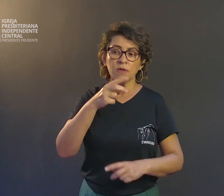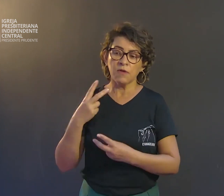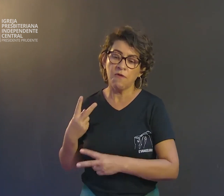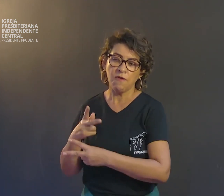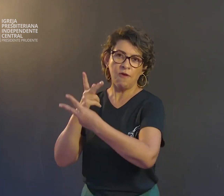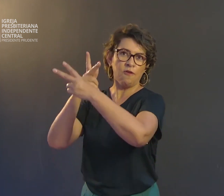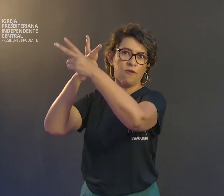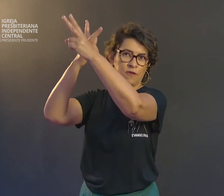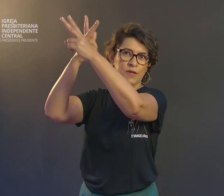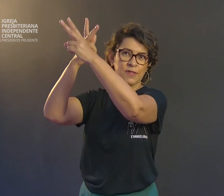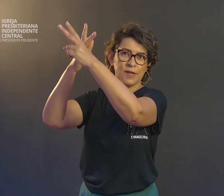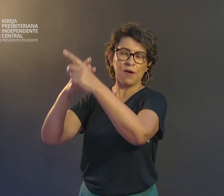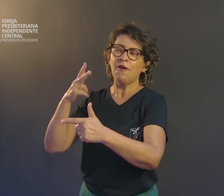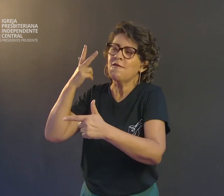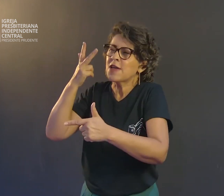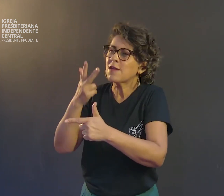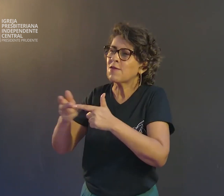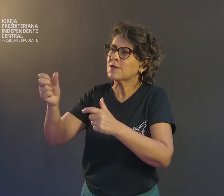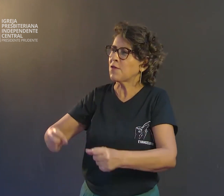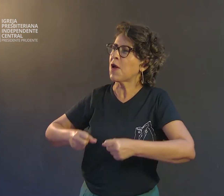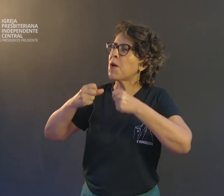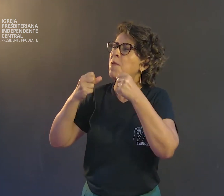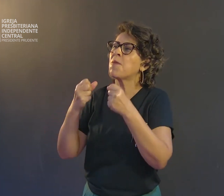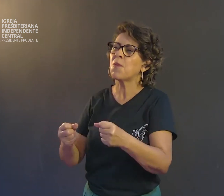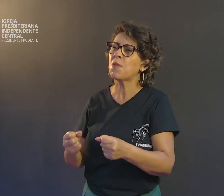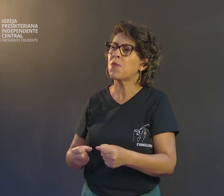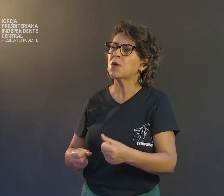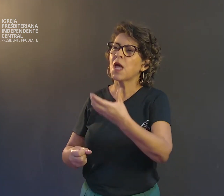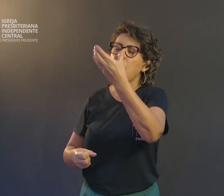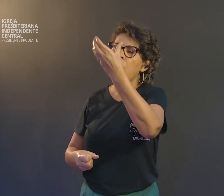da árvore da vida, que está no paraíso de Deus.